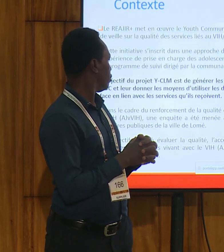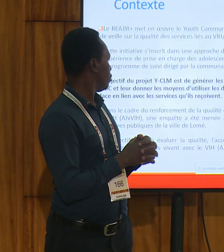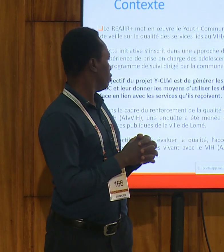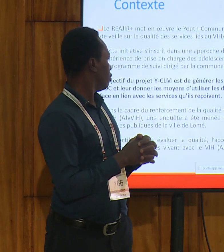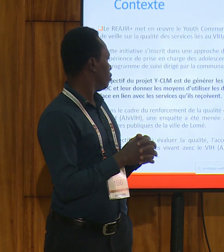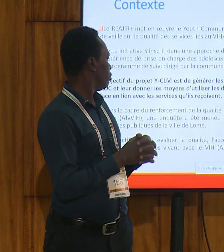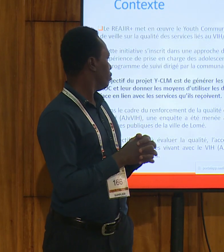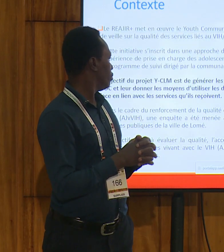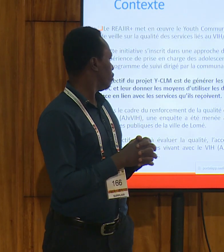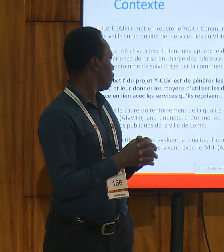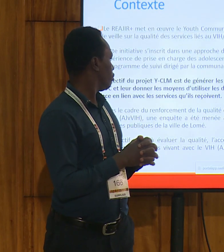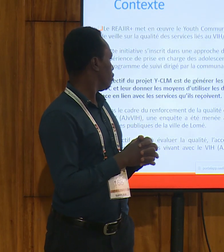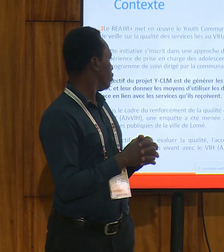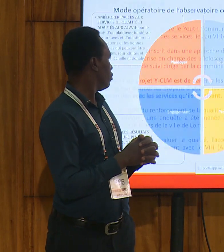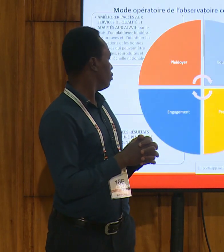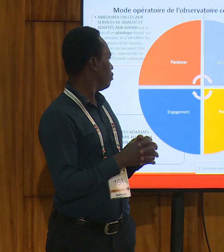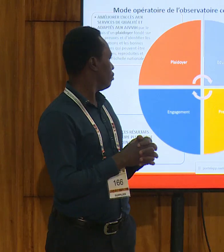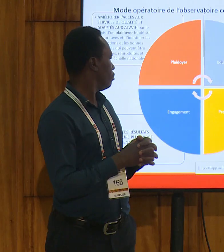Again.